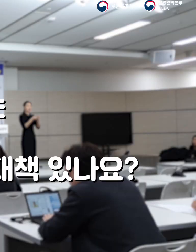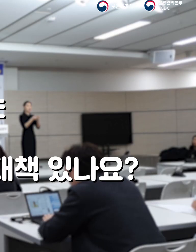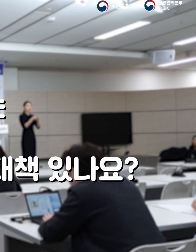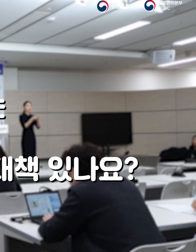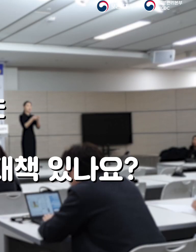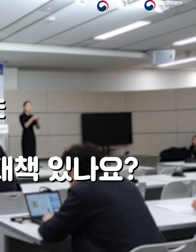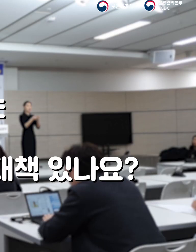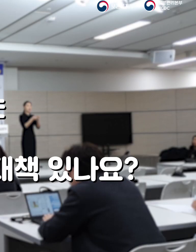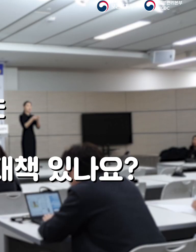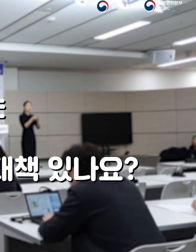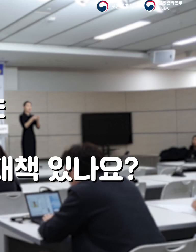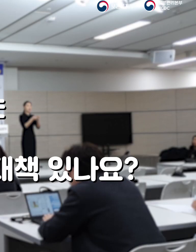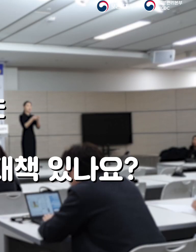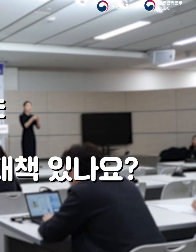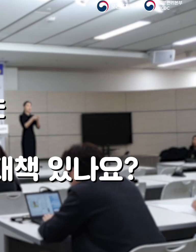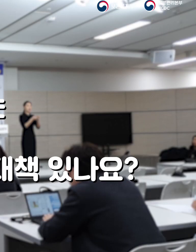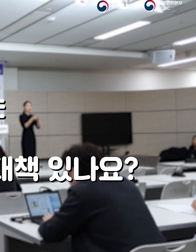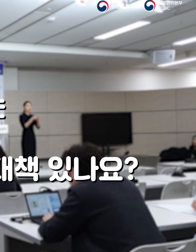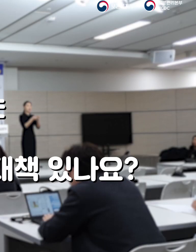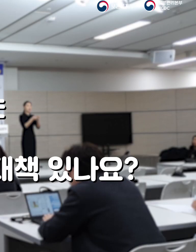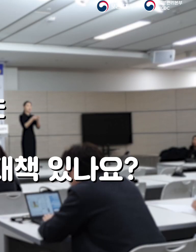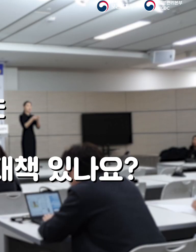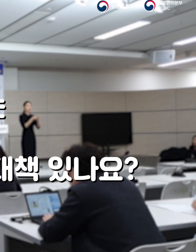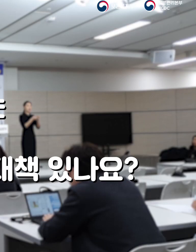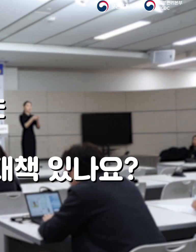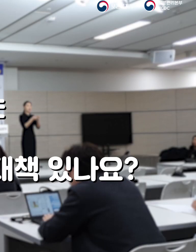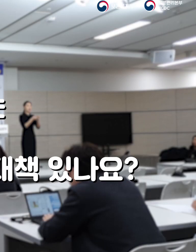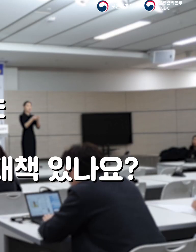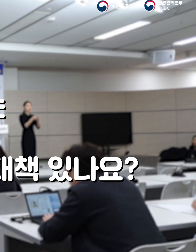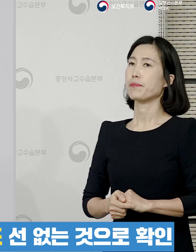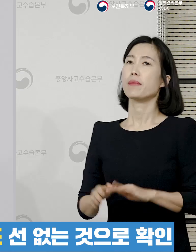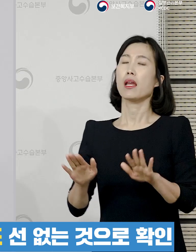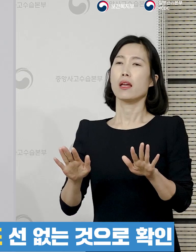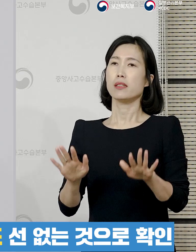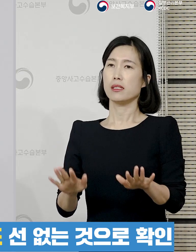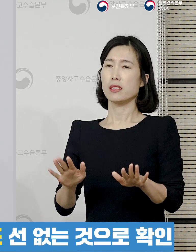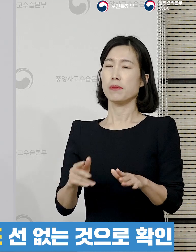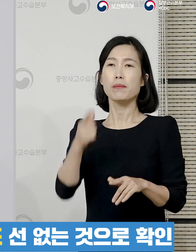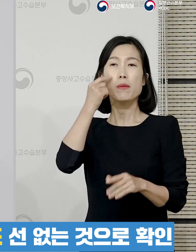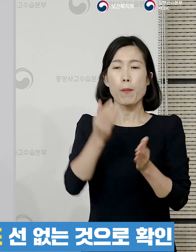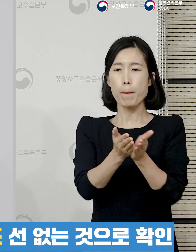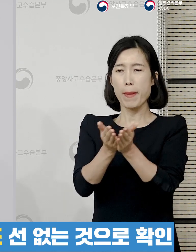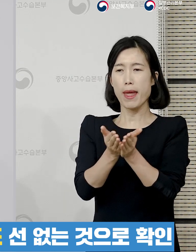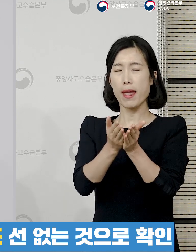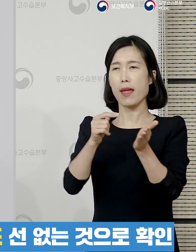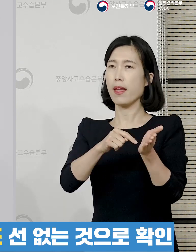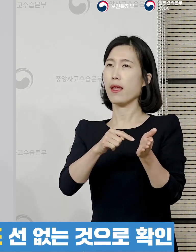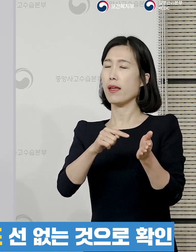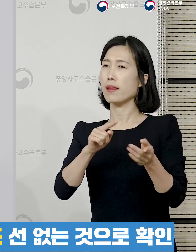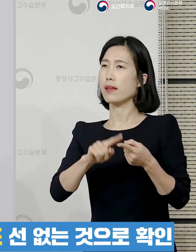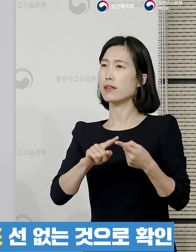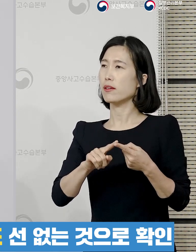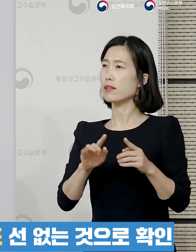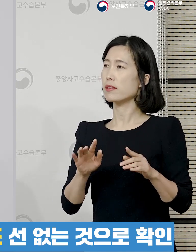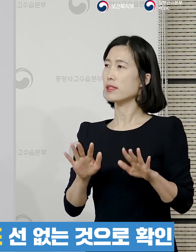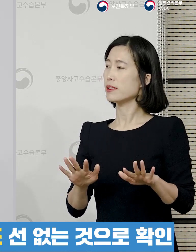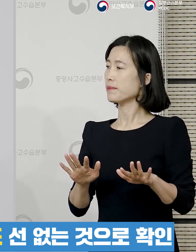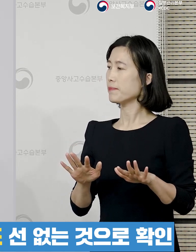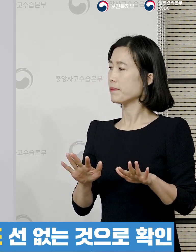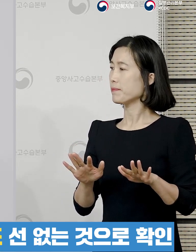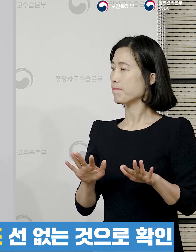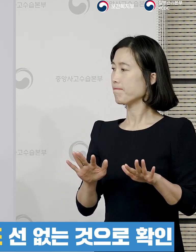바랍니다. 현재 그